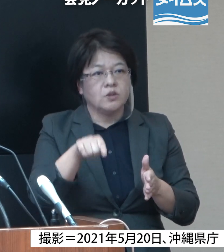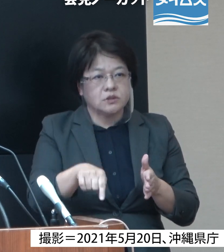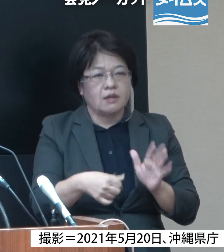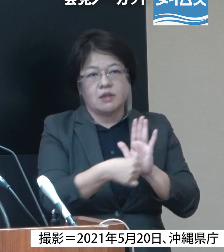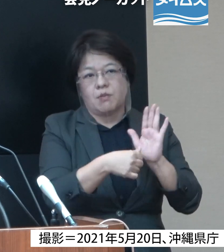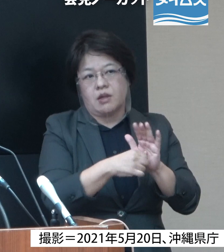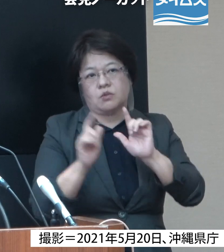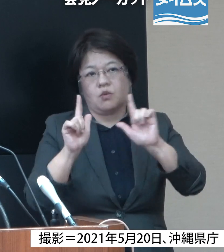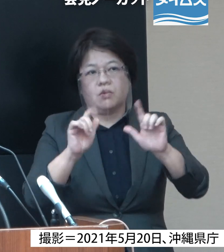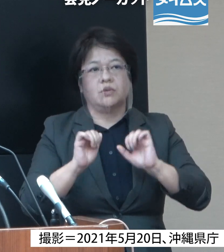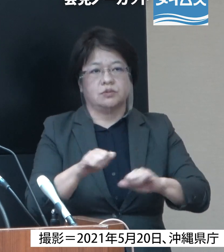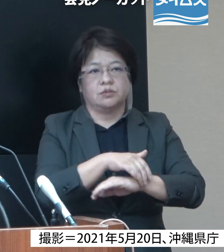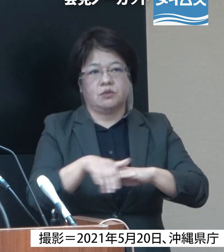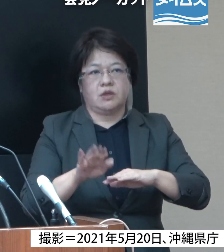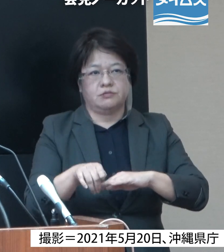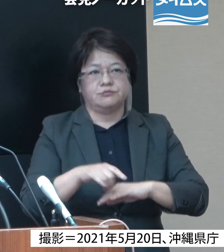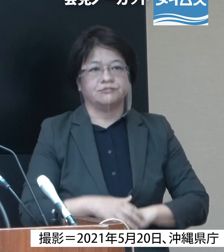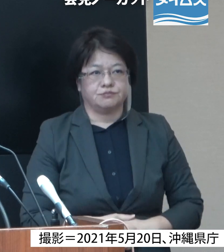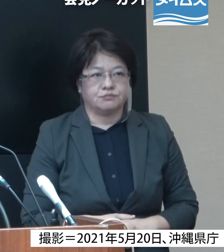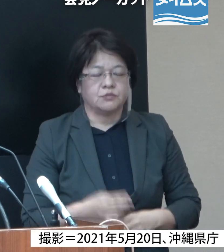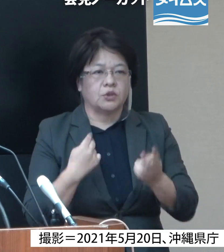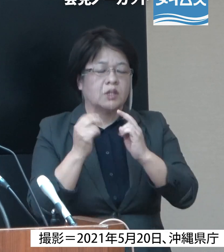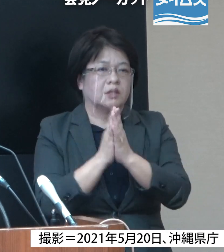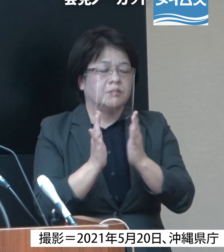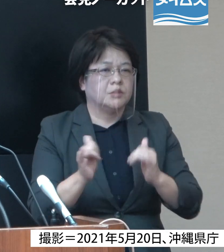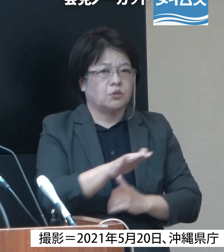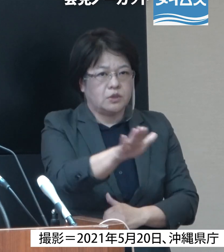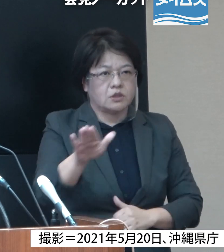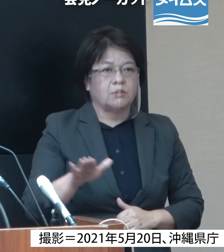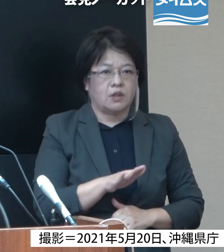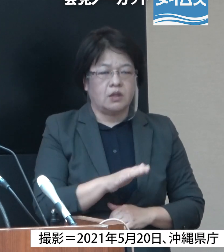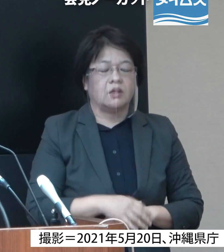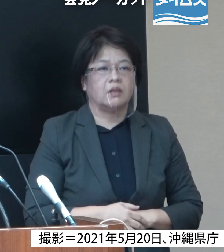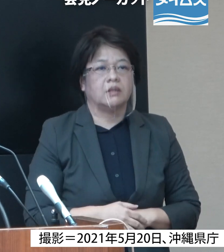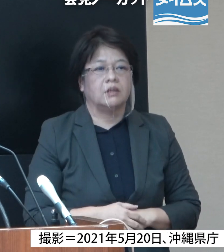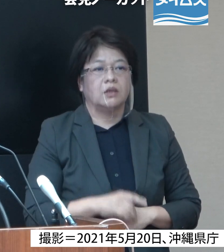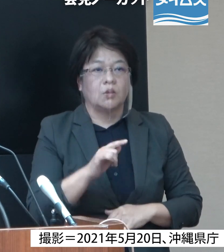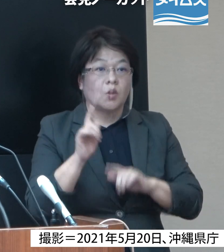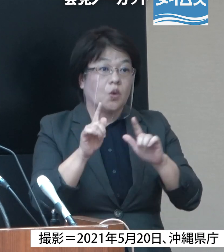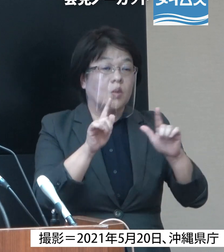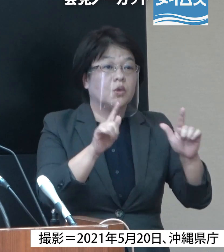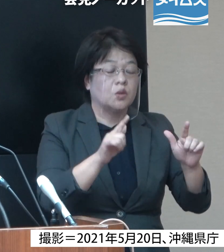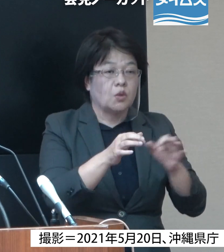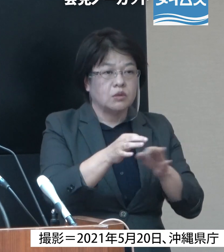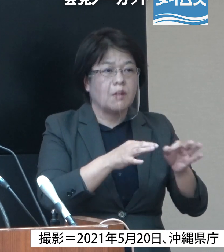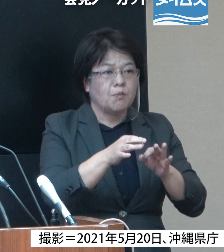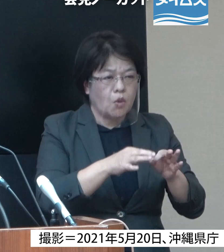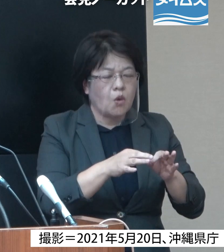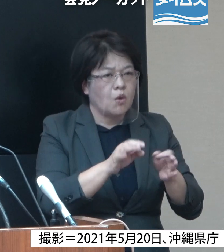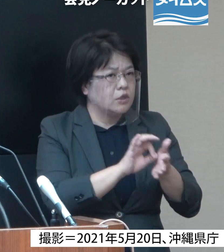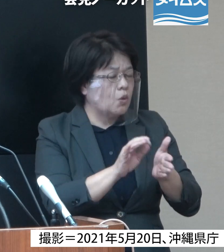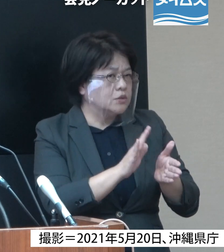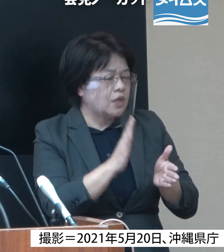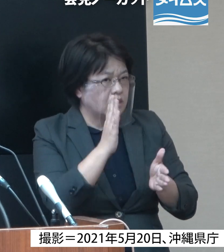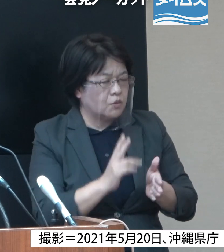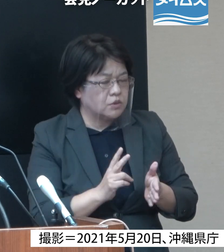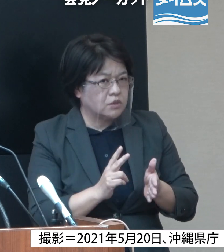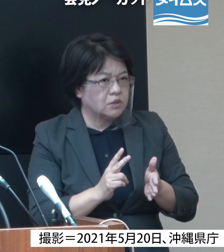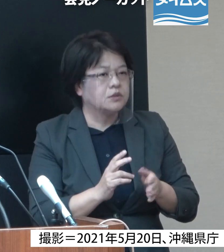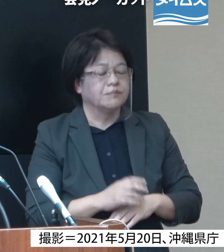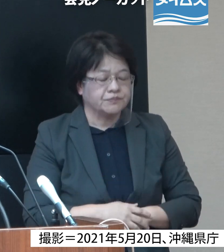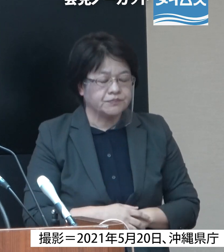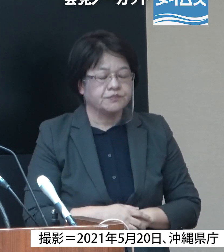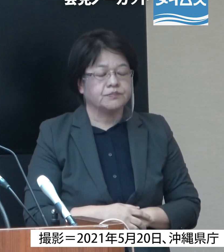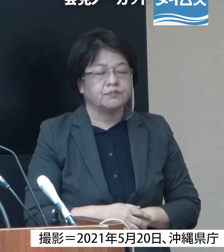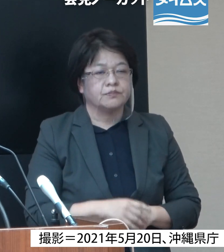を行います。県民の皆様には、これら公表された店舗を利用しないよう、失礼しました。これ